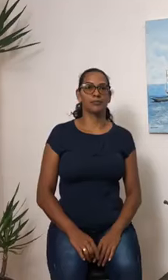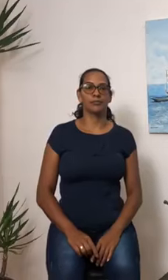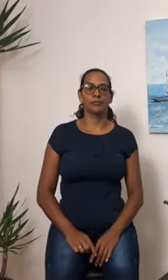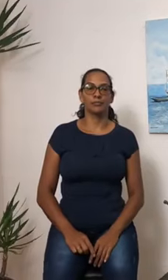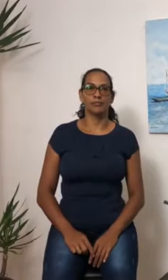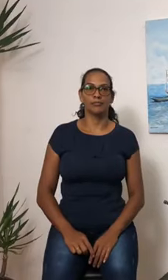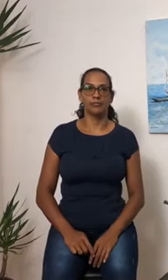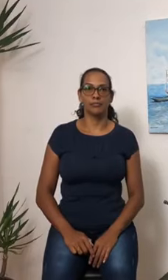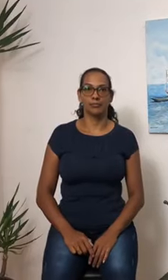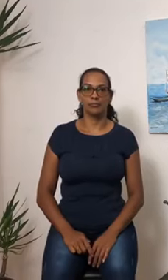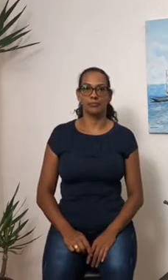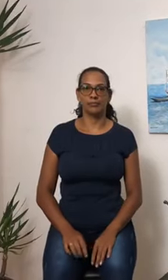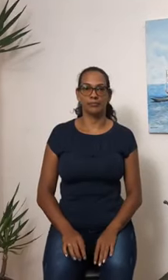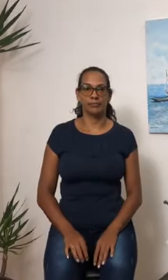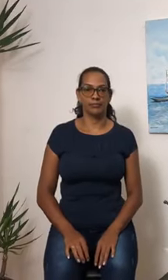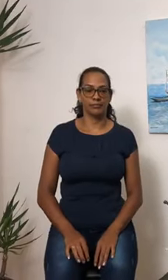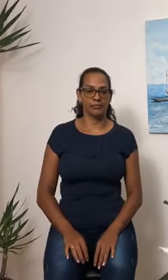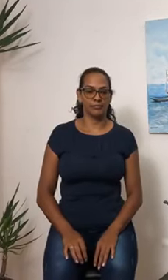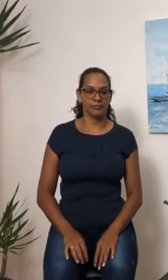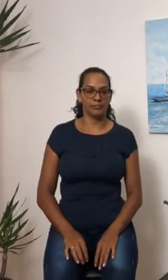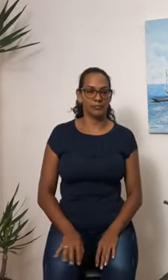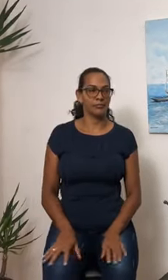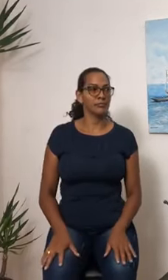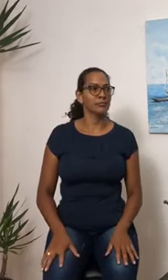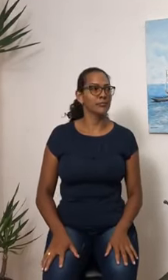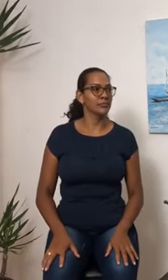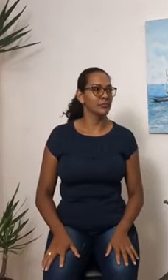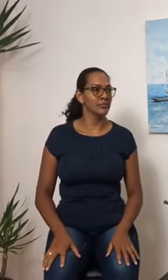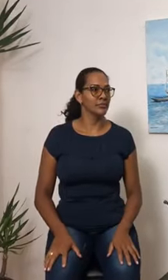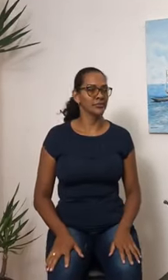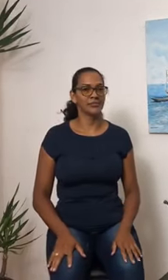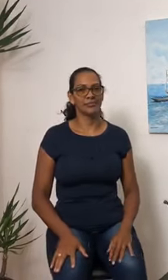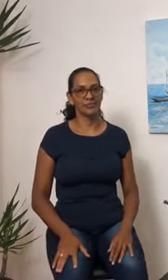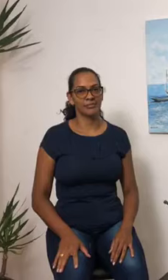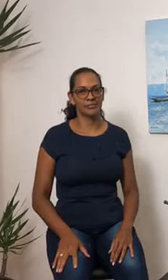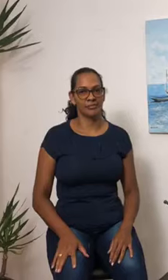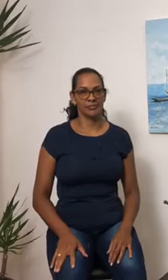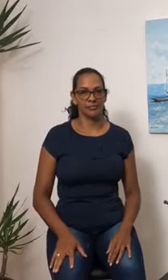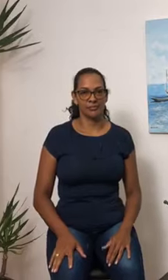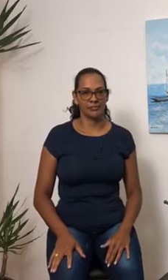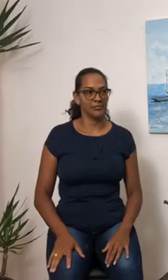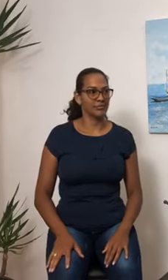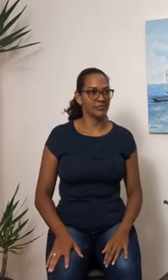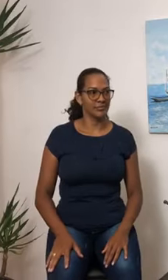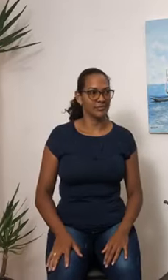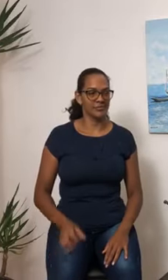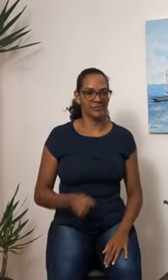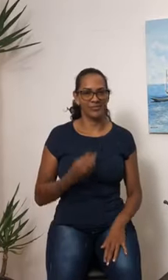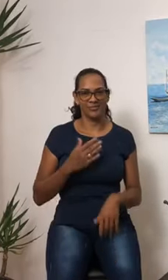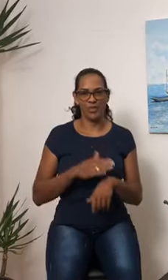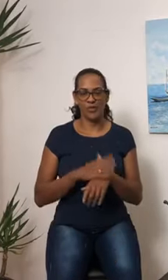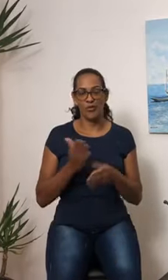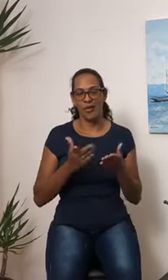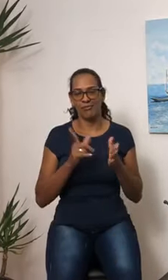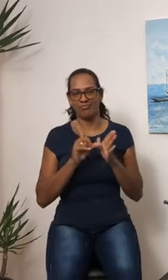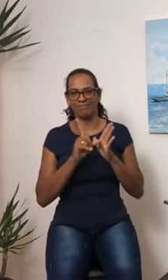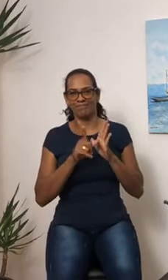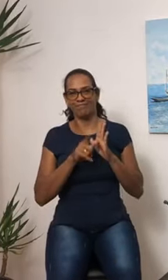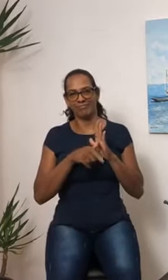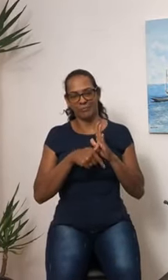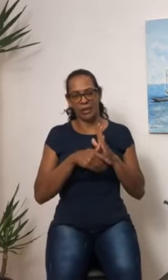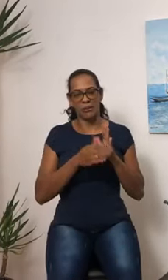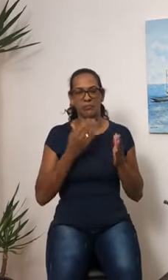Eu vou justificar, eu vou... Já tá no ar aí? Mas não tem que adiantar que hoje nós atrasamos,